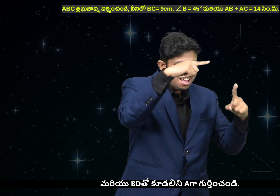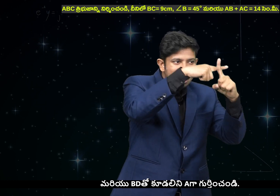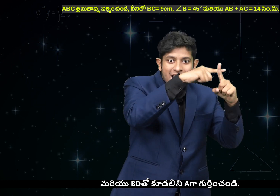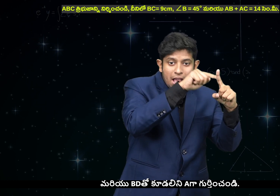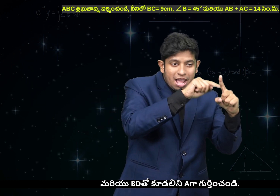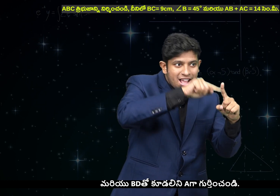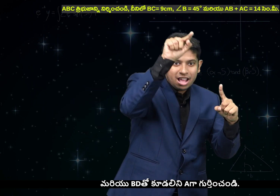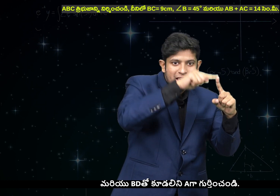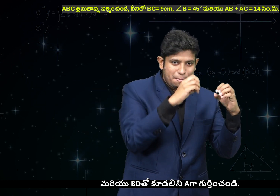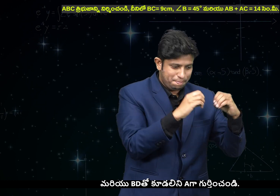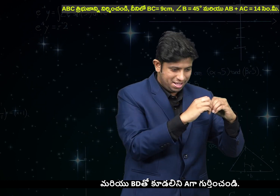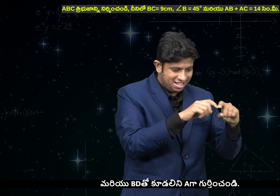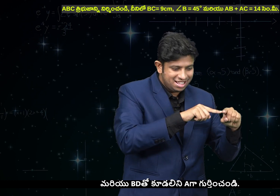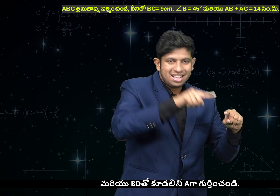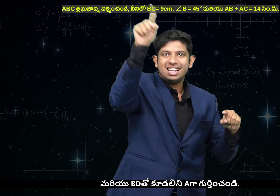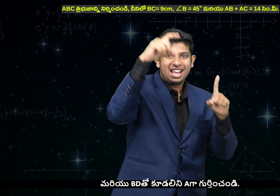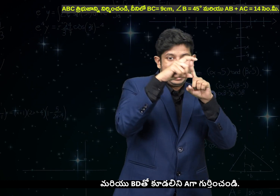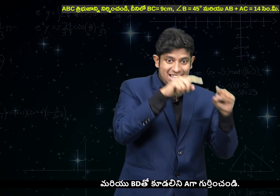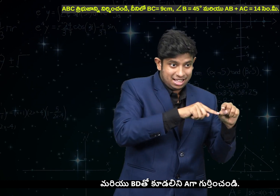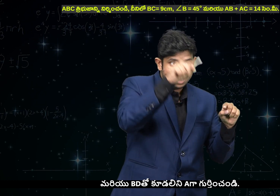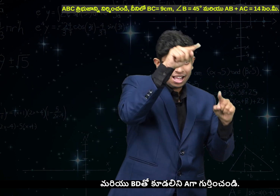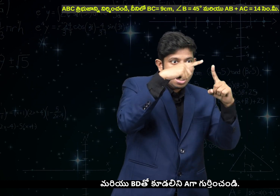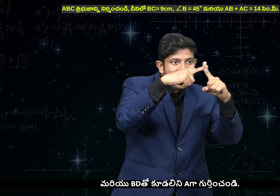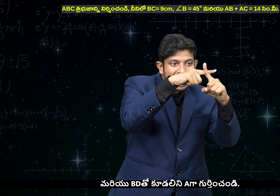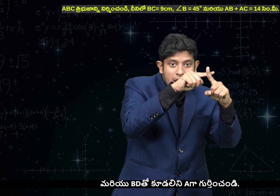కూడలిని ఏ రేఖాచిత్రంగా గుర్తించండి.